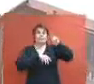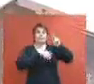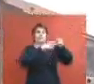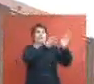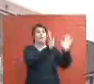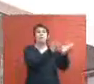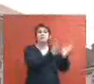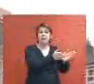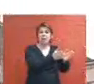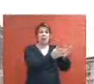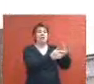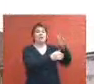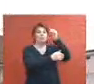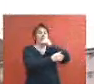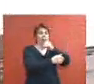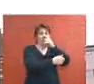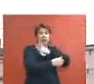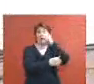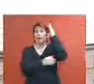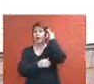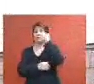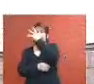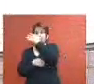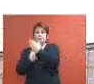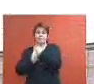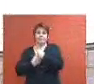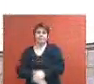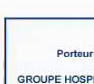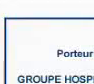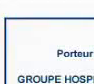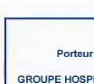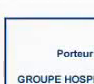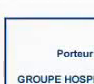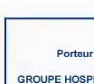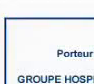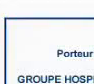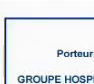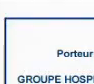associer d'autres établissements hospitaliers de la région de Dunkerque, d'Arras et de Valenciennes.